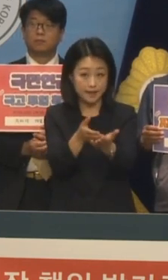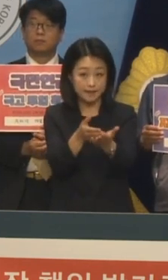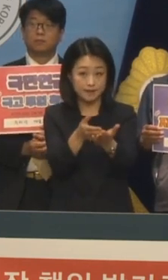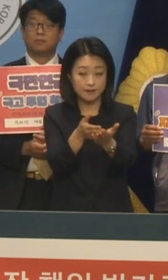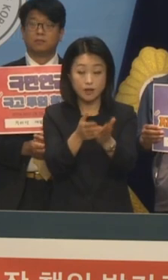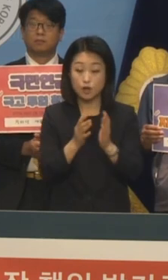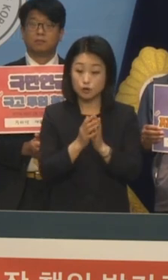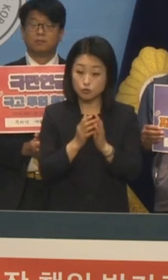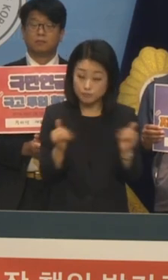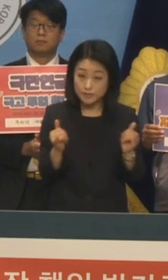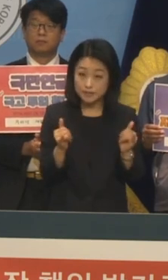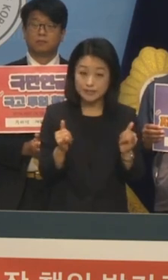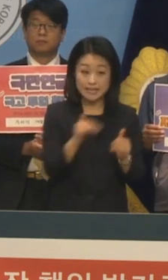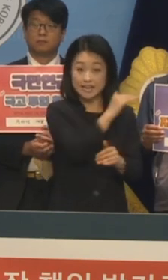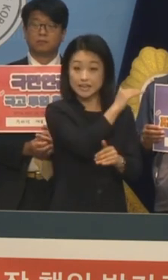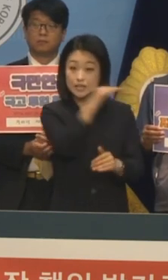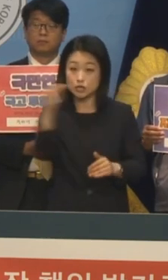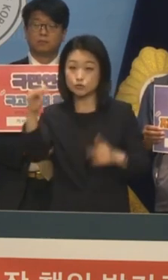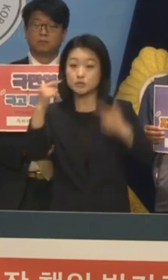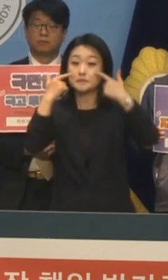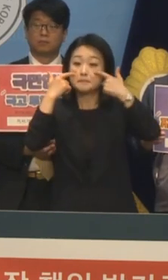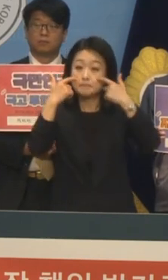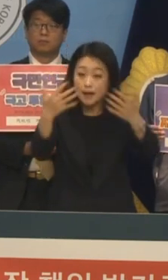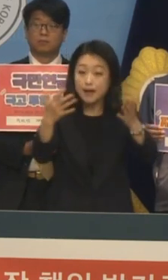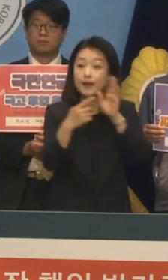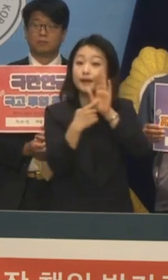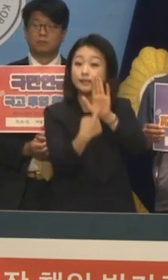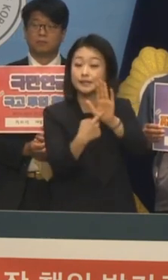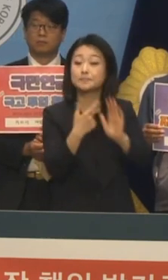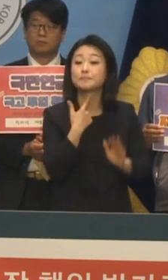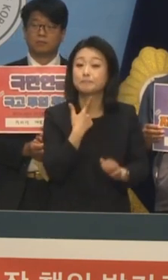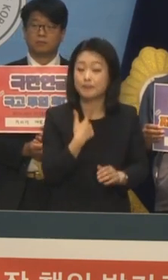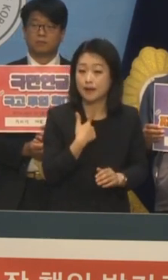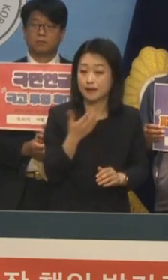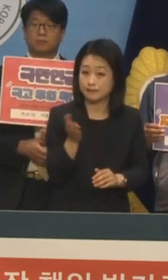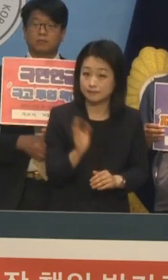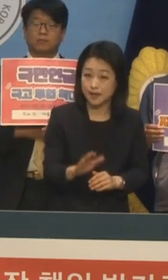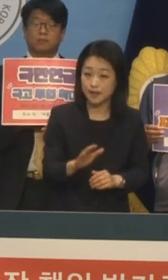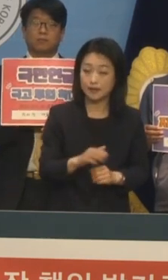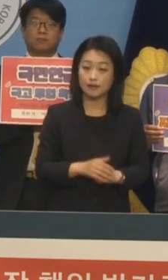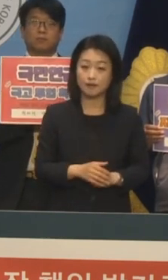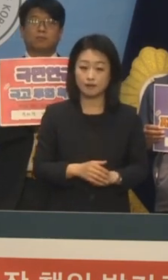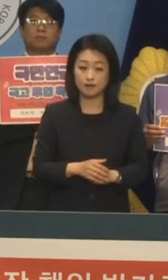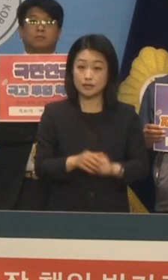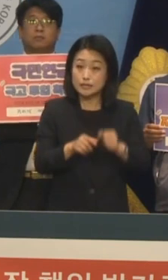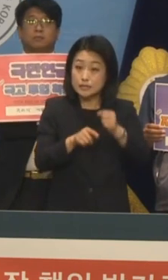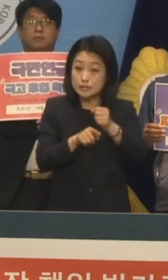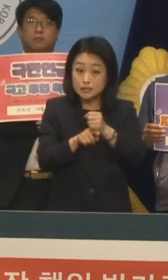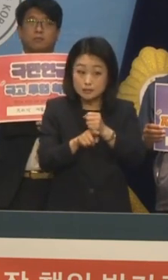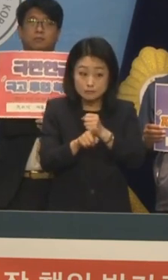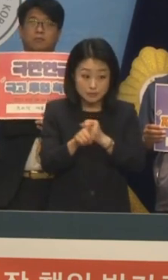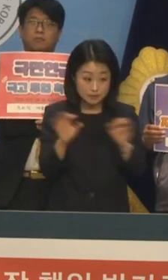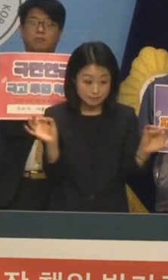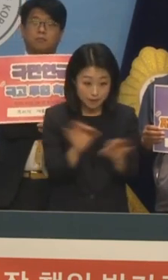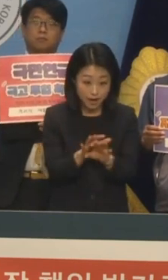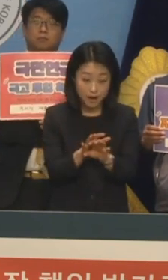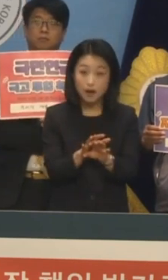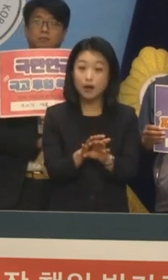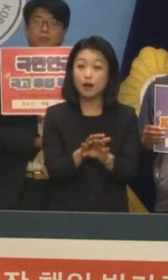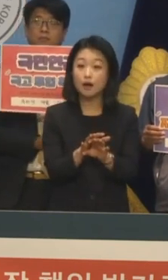이렇게 국민들이 그 기준을 명확히 제시하였음에도 불구하고 그 뜻과 의미는 어디로